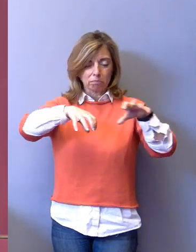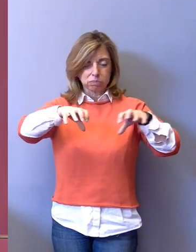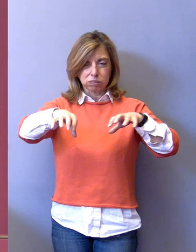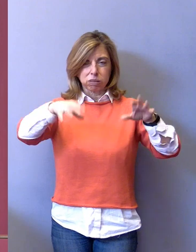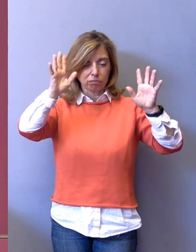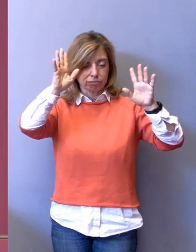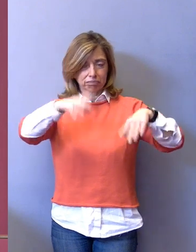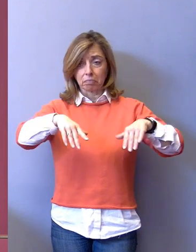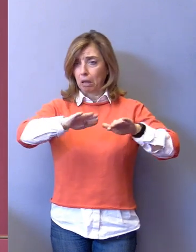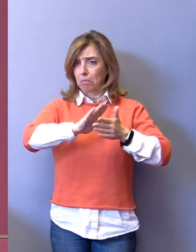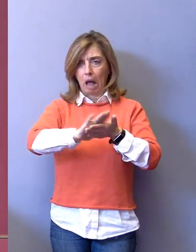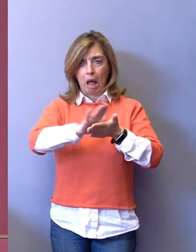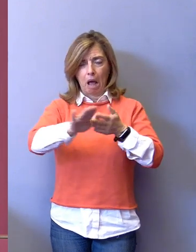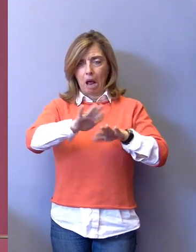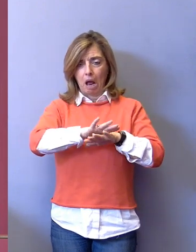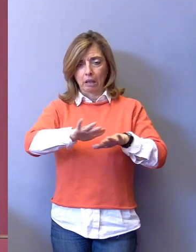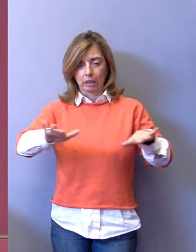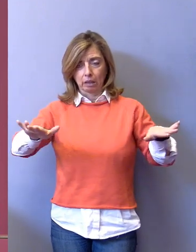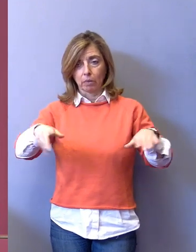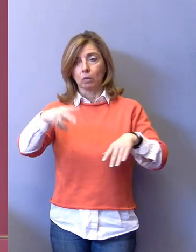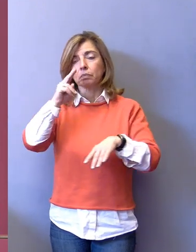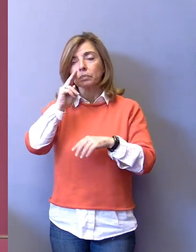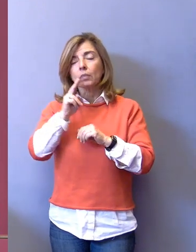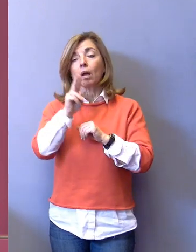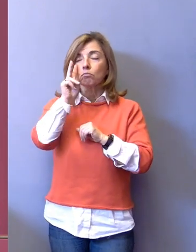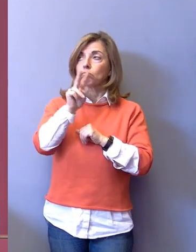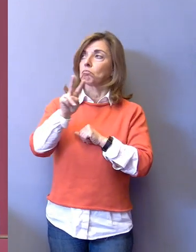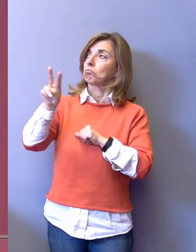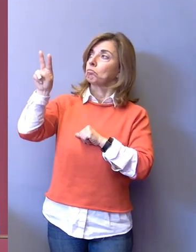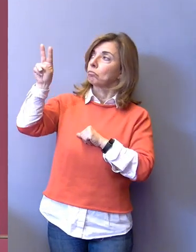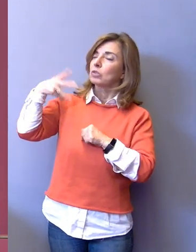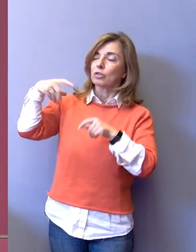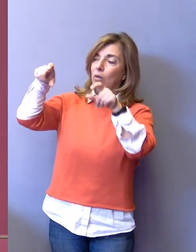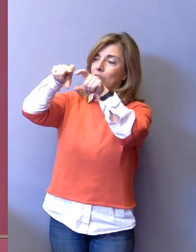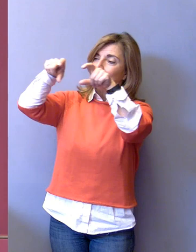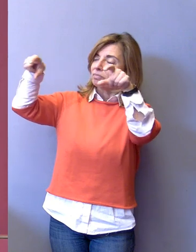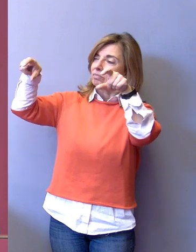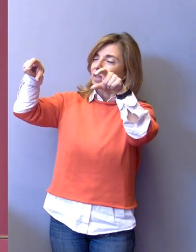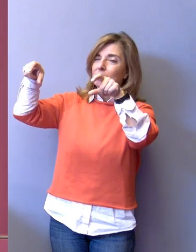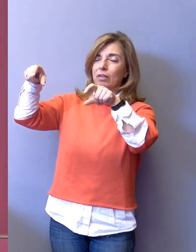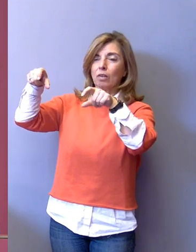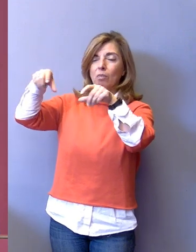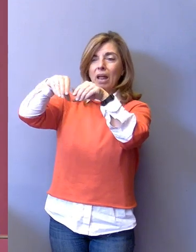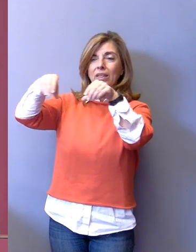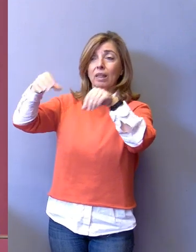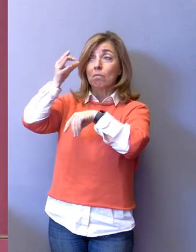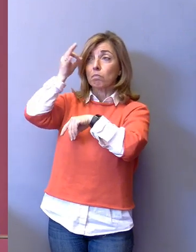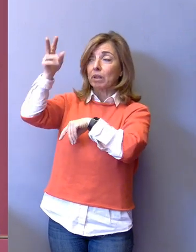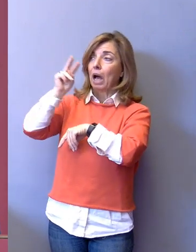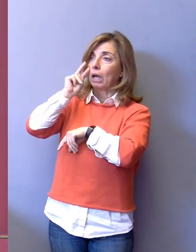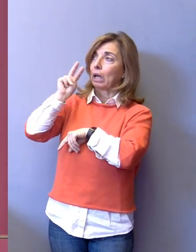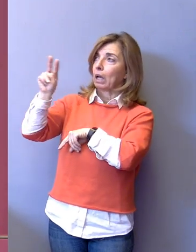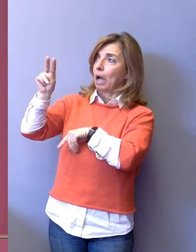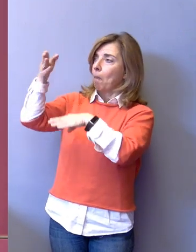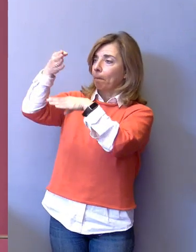se rivolgiamo lo sguardo in alto verso destra è rimasta quella porzione di gabbiano diga Bianca Scusate che verrà